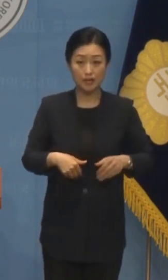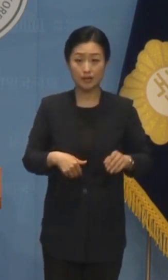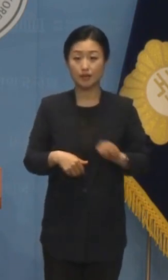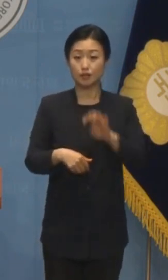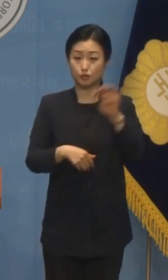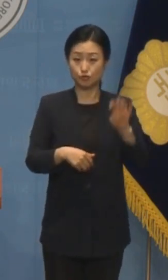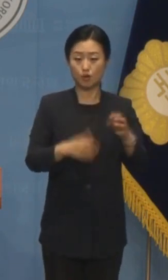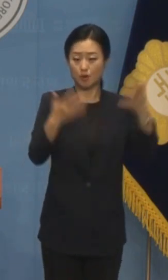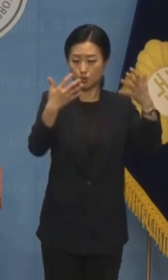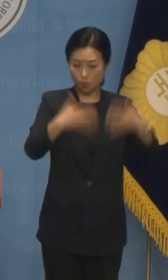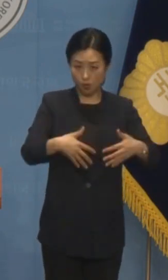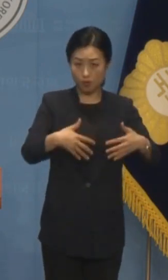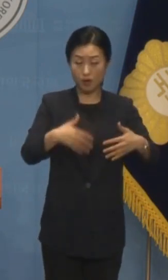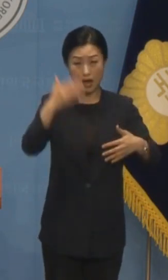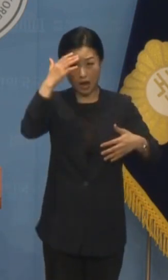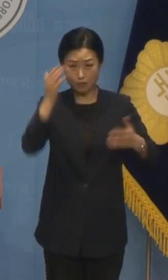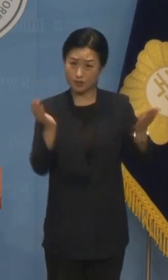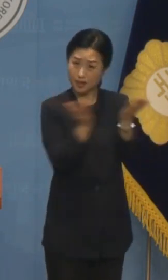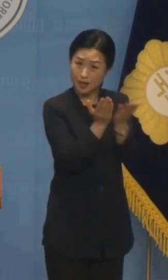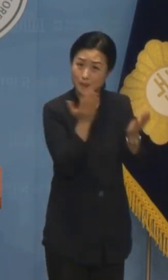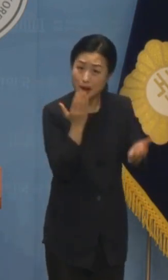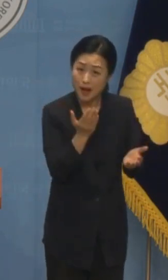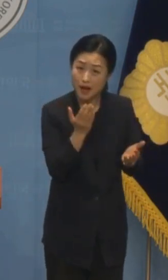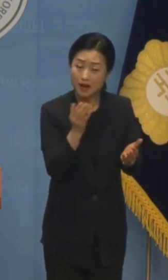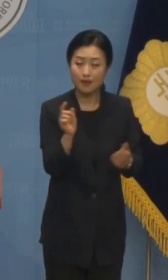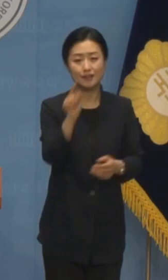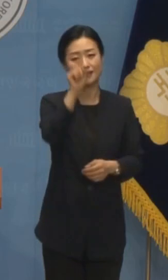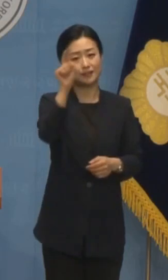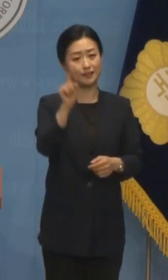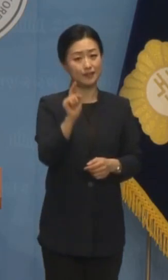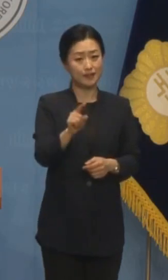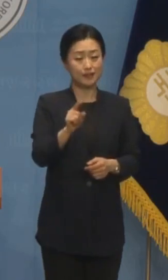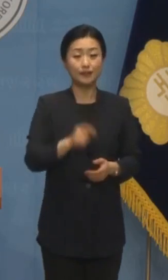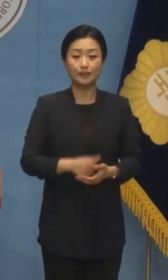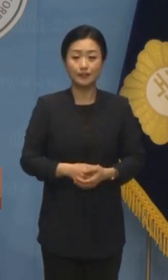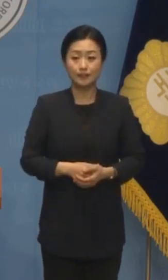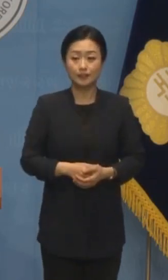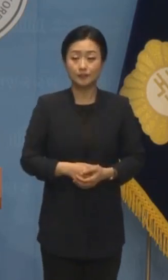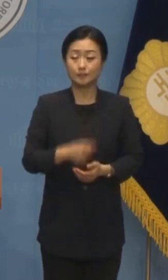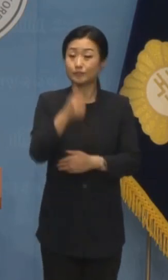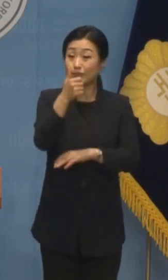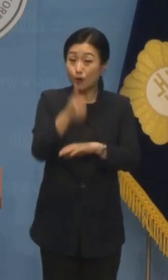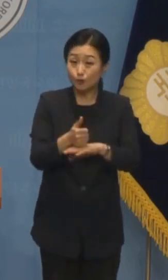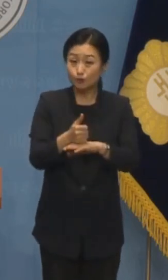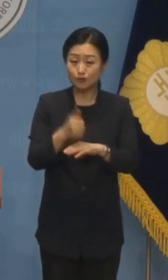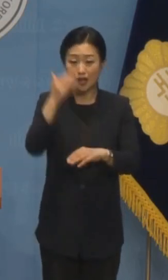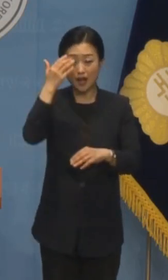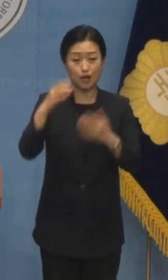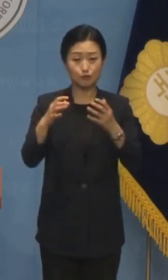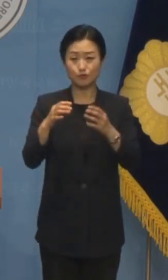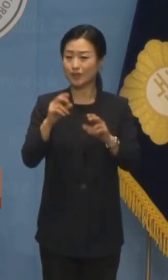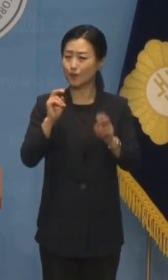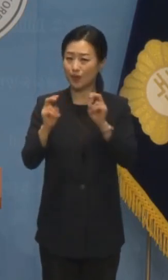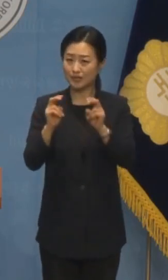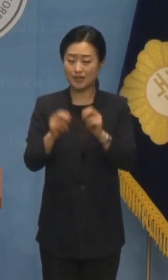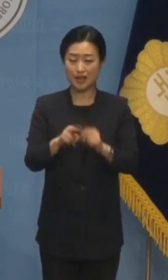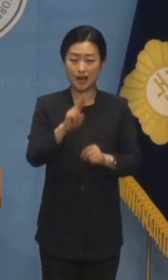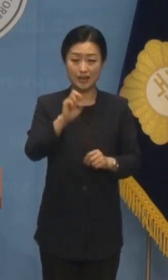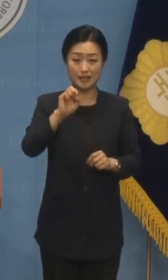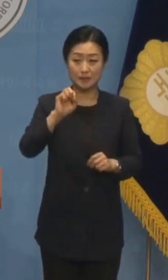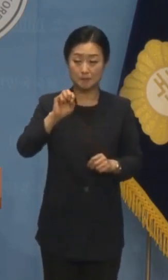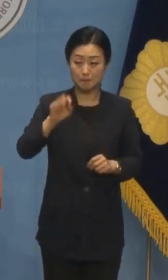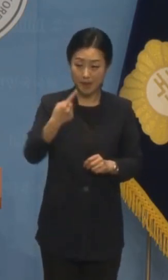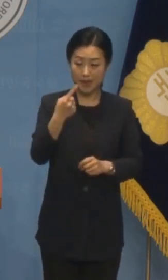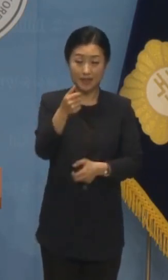텍소노미의 조건을 과연 대한민국의 핵산업이 만족시킬 수 있습니까? 결과적으로 대한민국의 기업들의 아리백